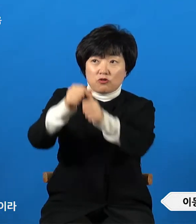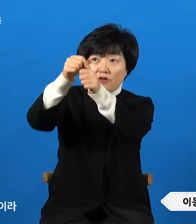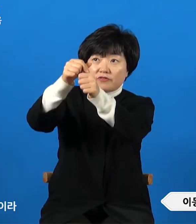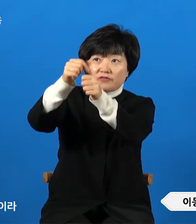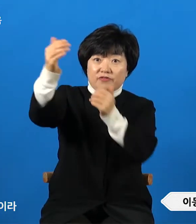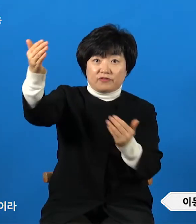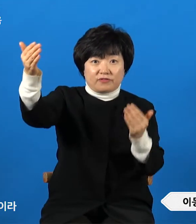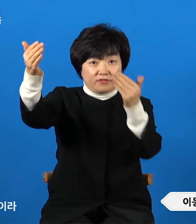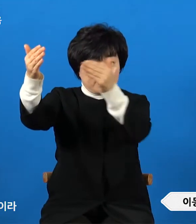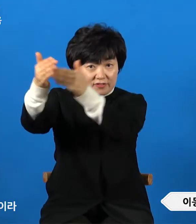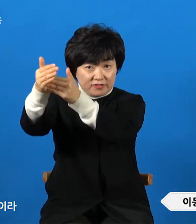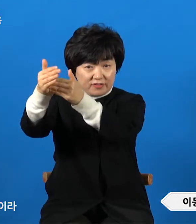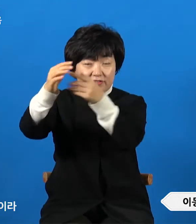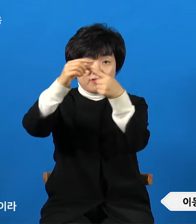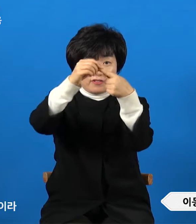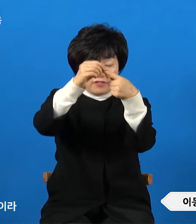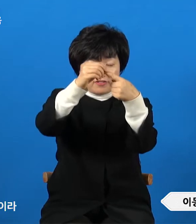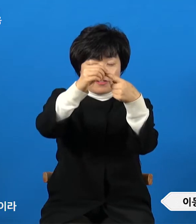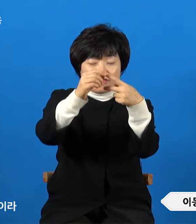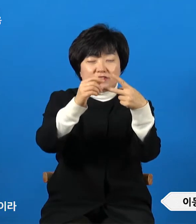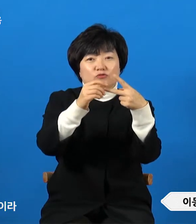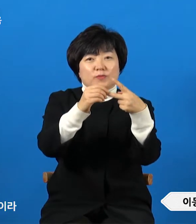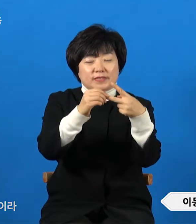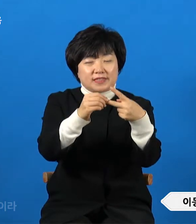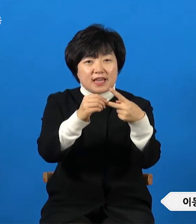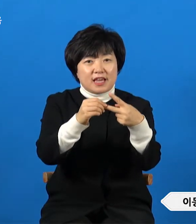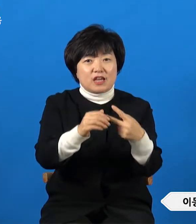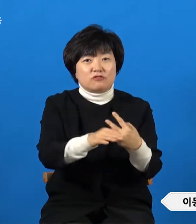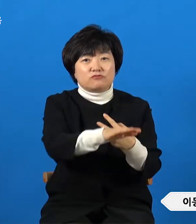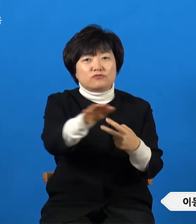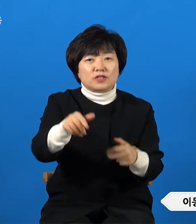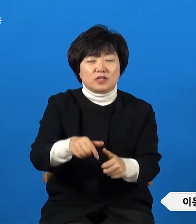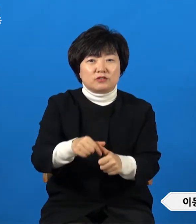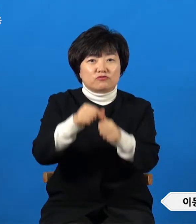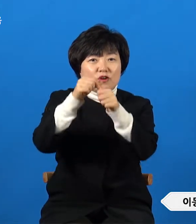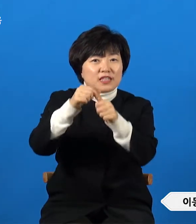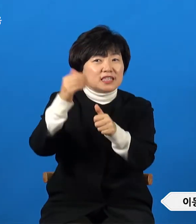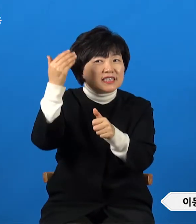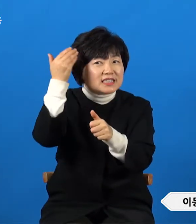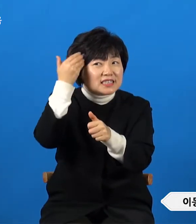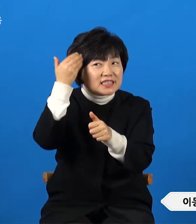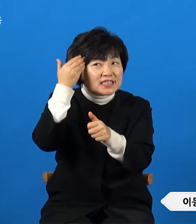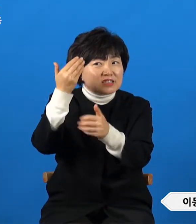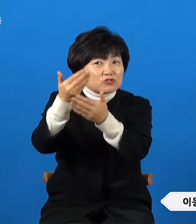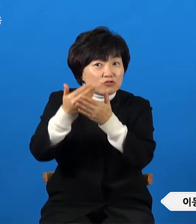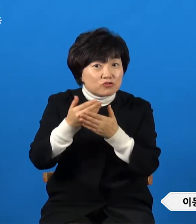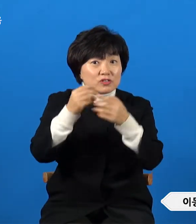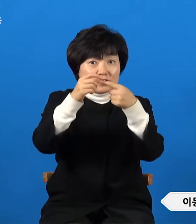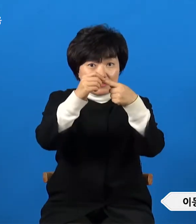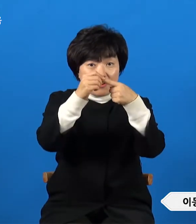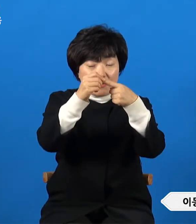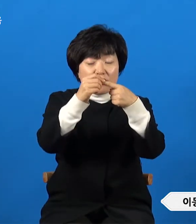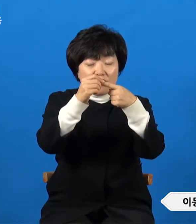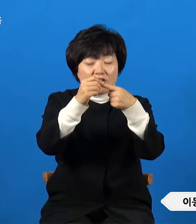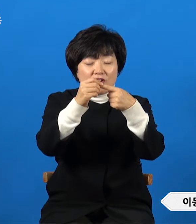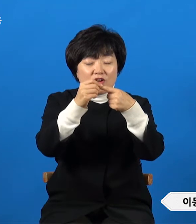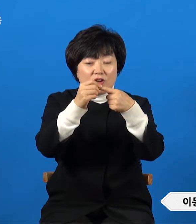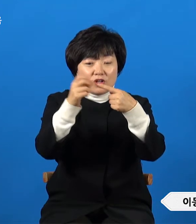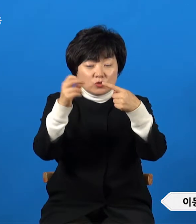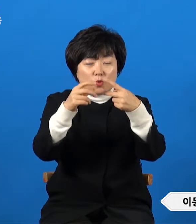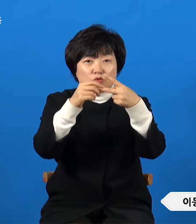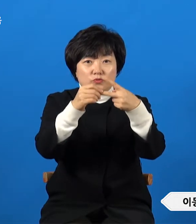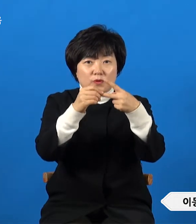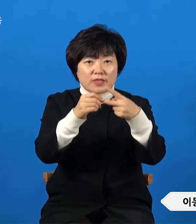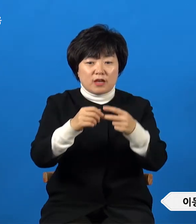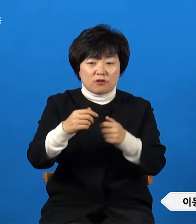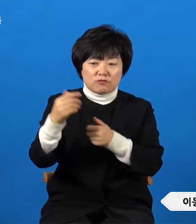아니라 이 성경은 우리를 구원하는 지식을 제공했던 이 성경은 또한 우리를 책망하고 우리를